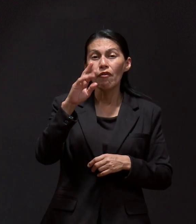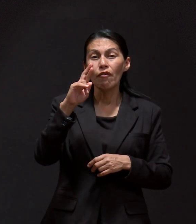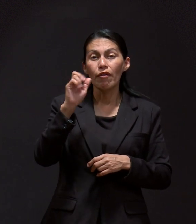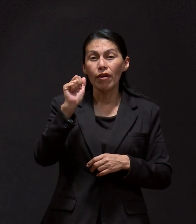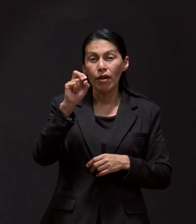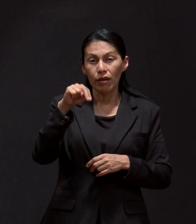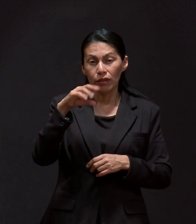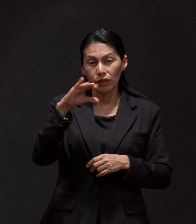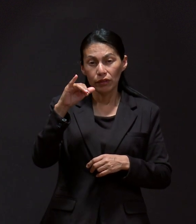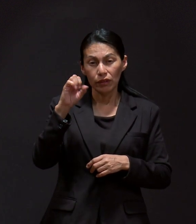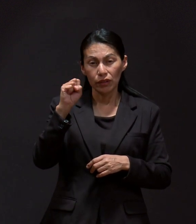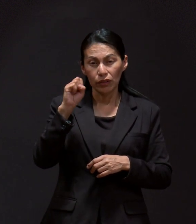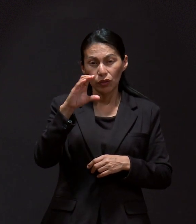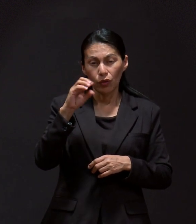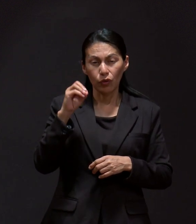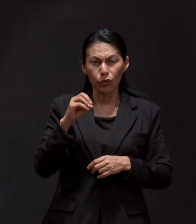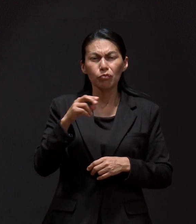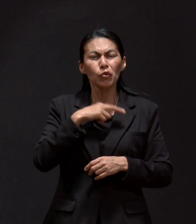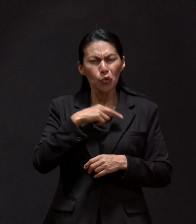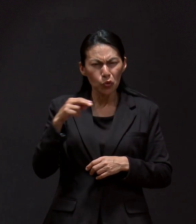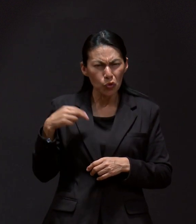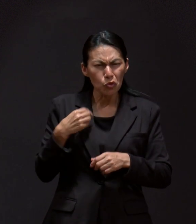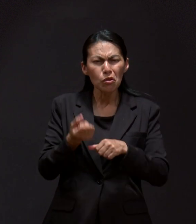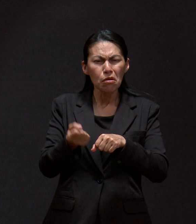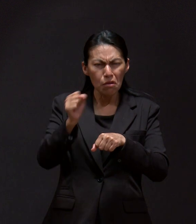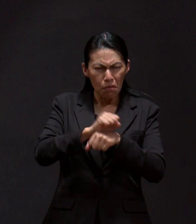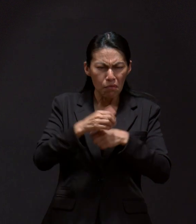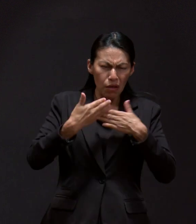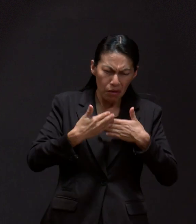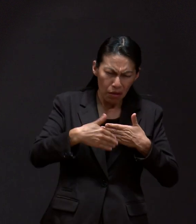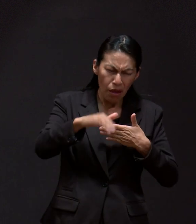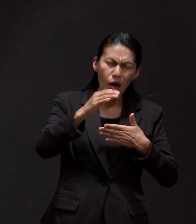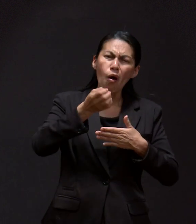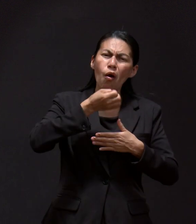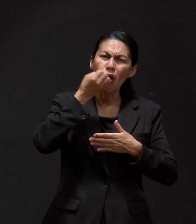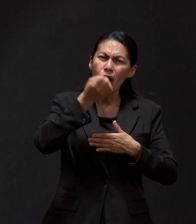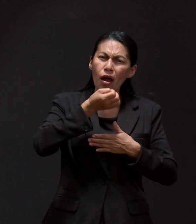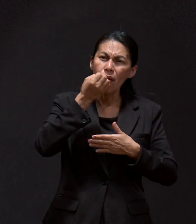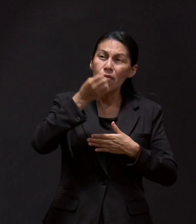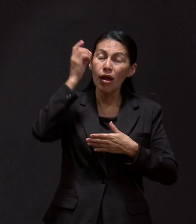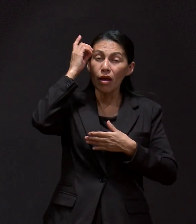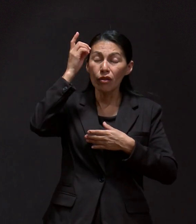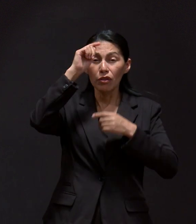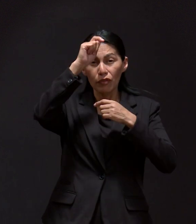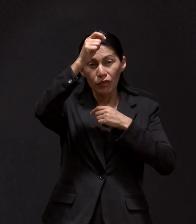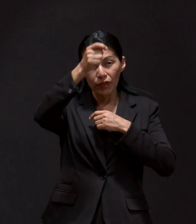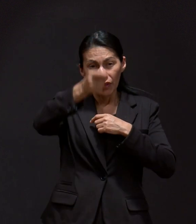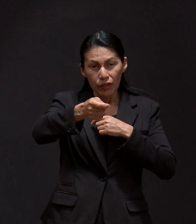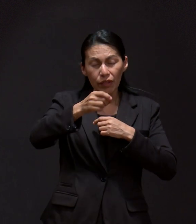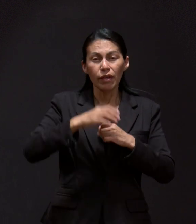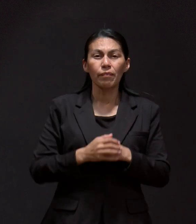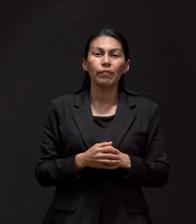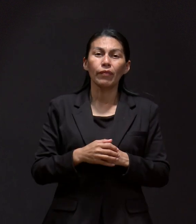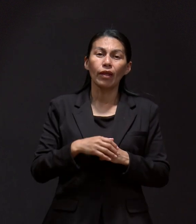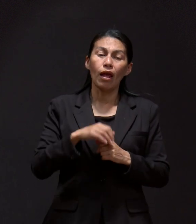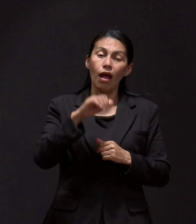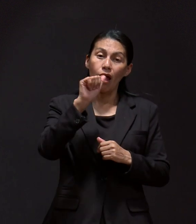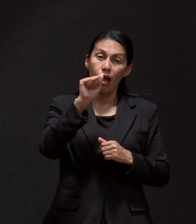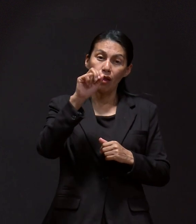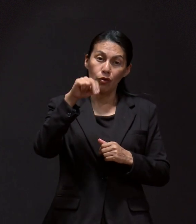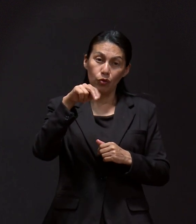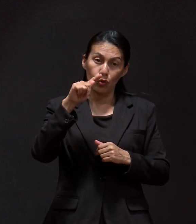francisco para que dios nos use francisco para que antonio